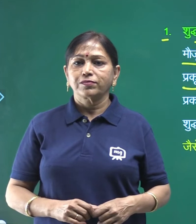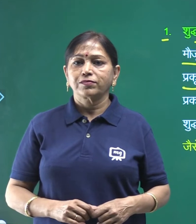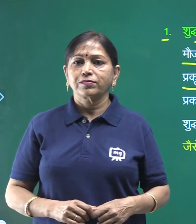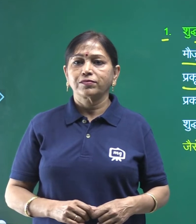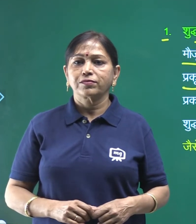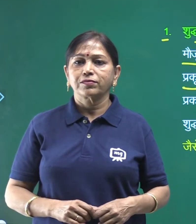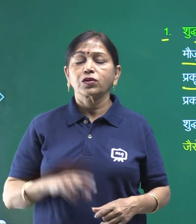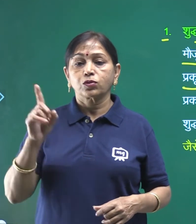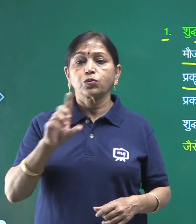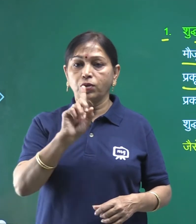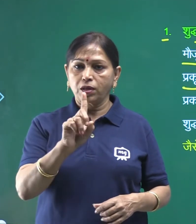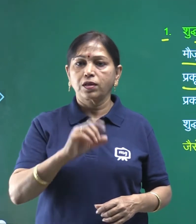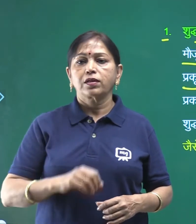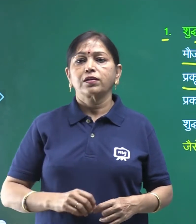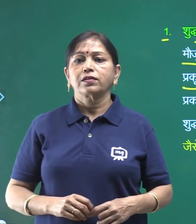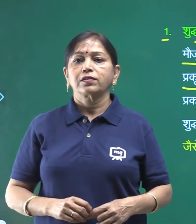जो एक ही